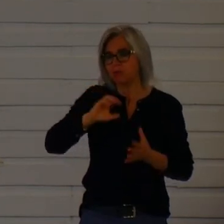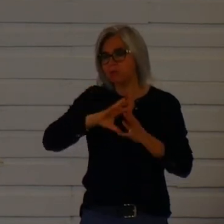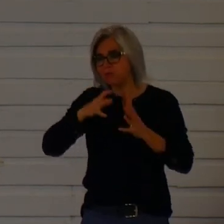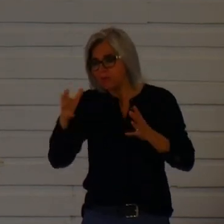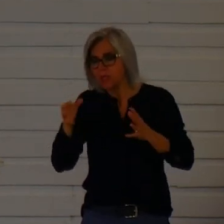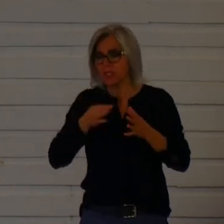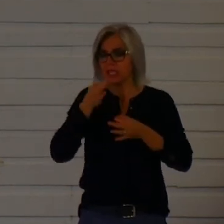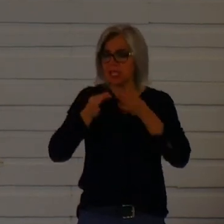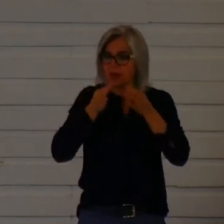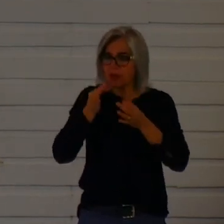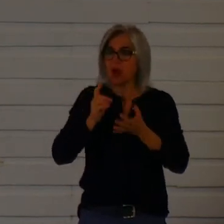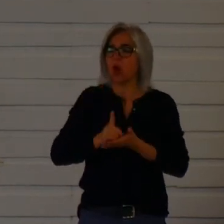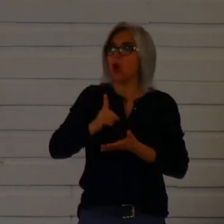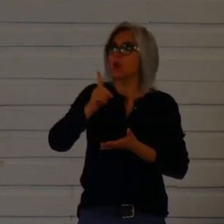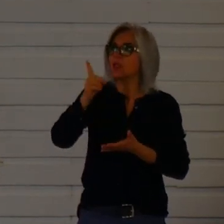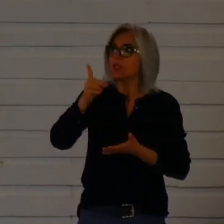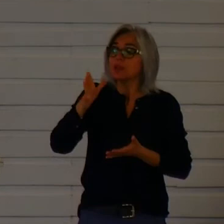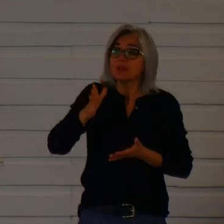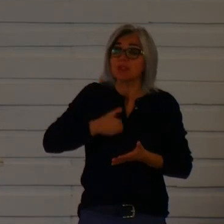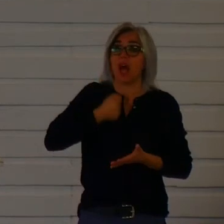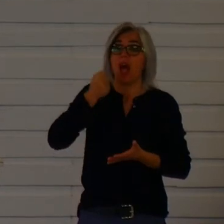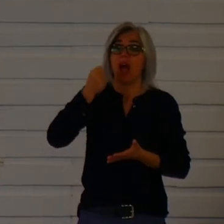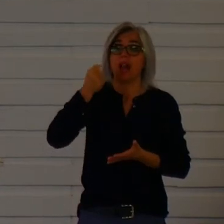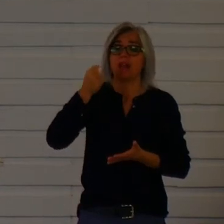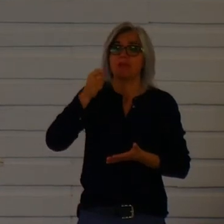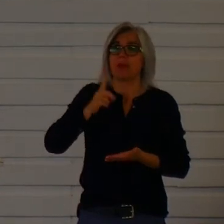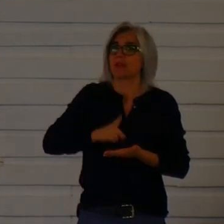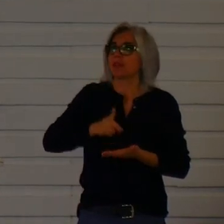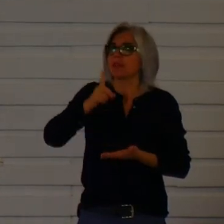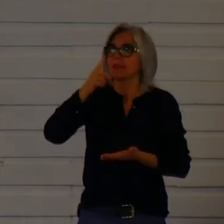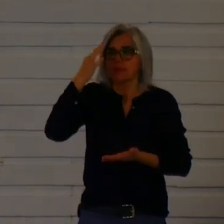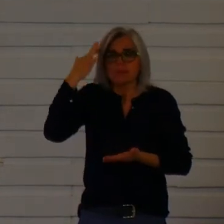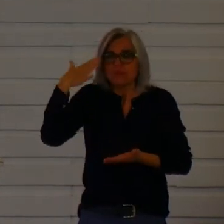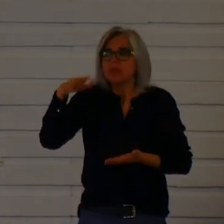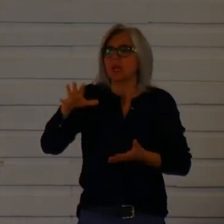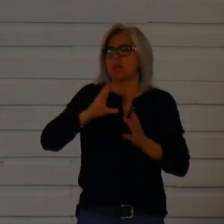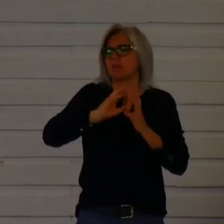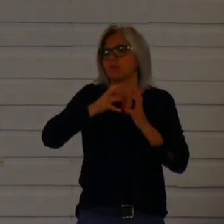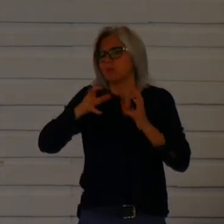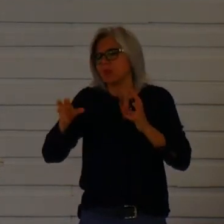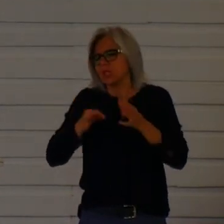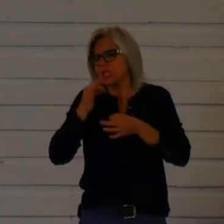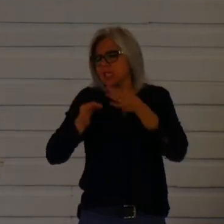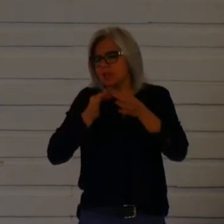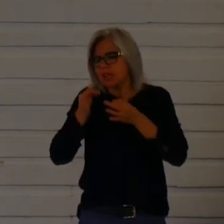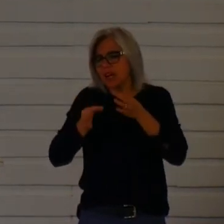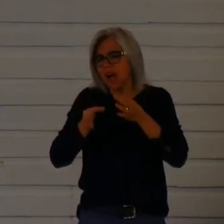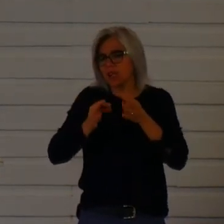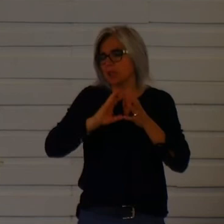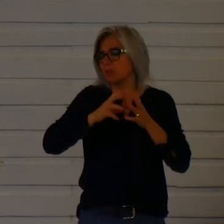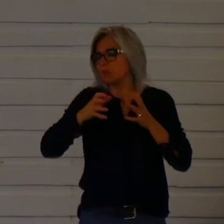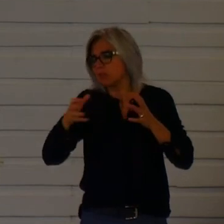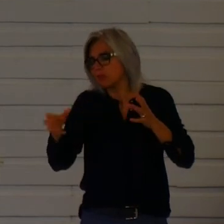nomi che sono attributi a Dio. E io credo che noi li conosciamo in parte, perché dobbiamo ancora